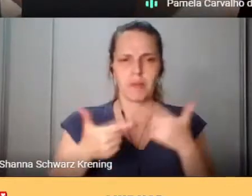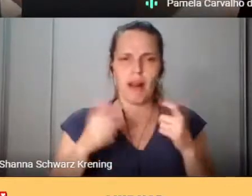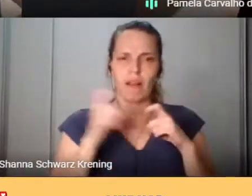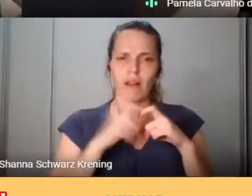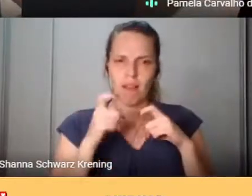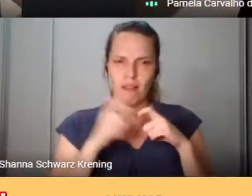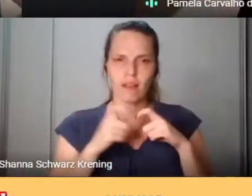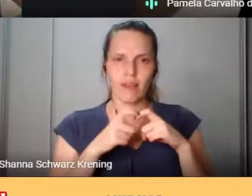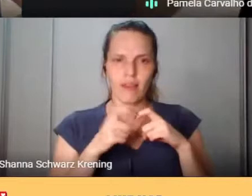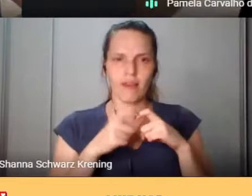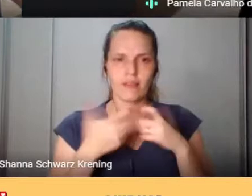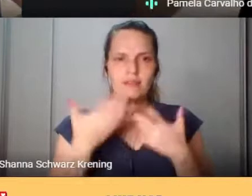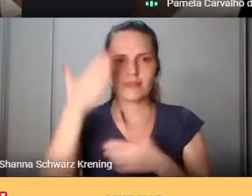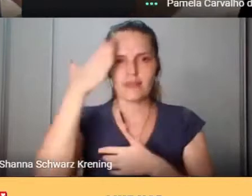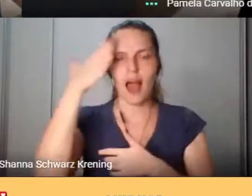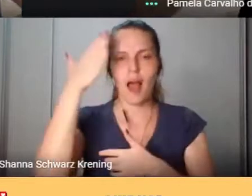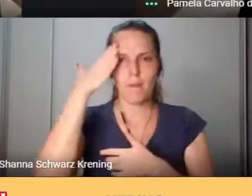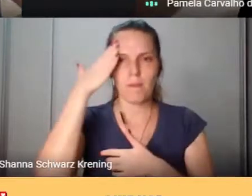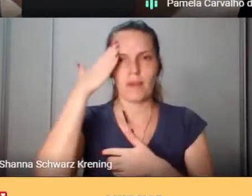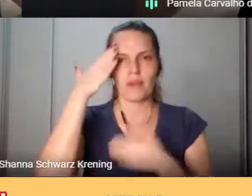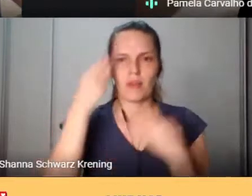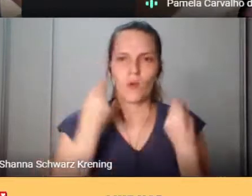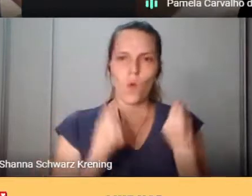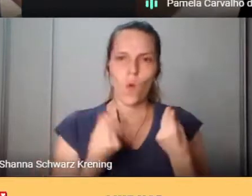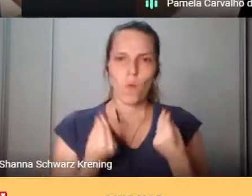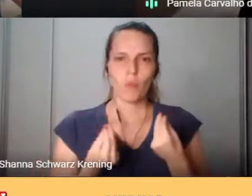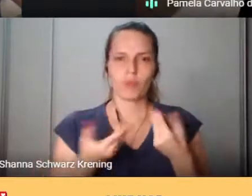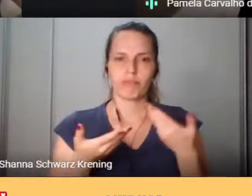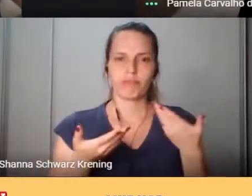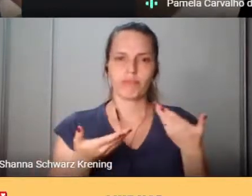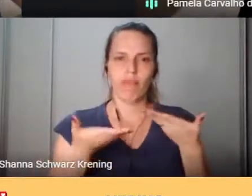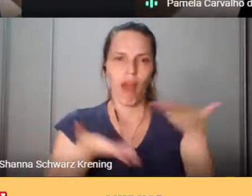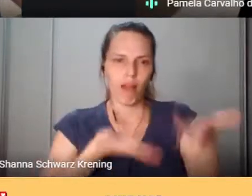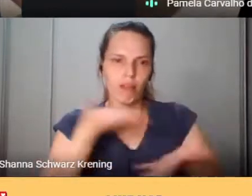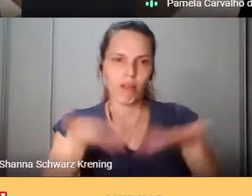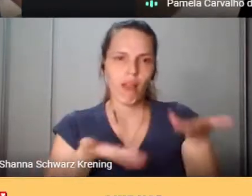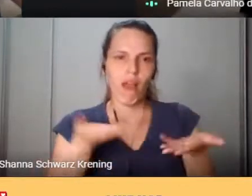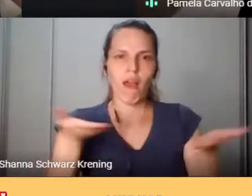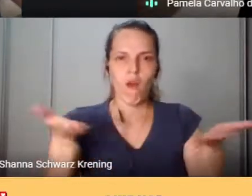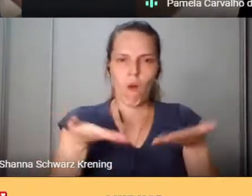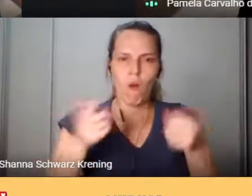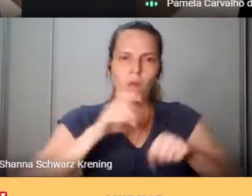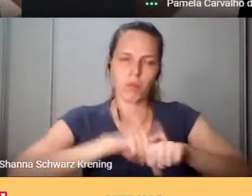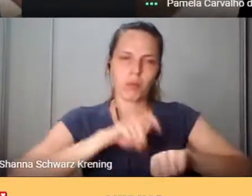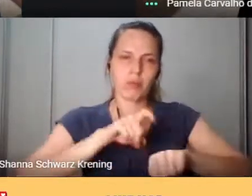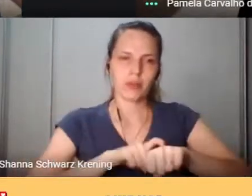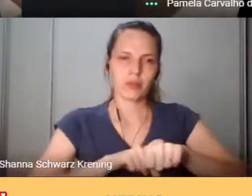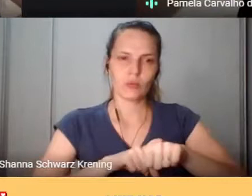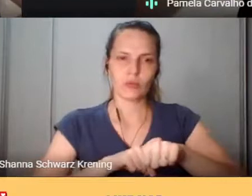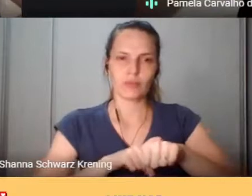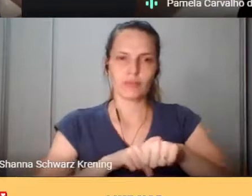sabe como é atender agora nesse atual também, né?